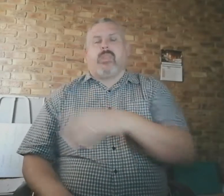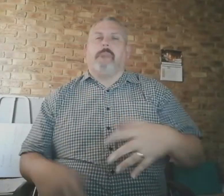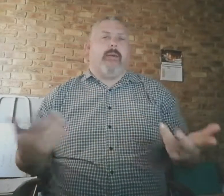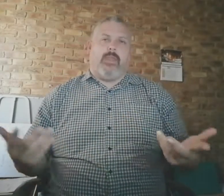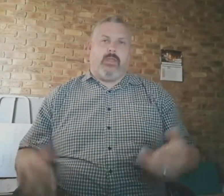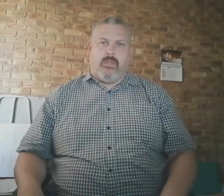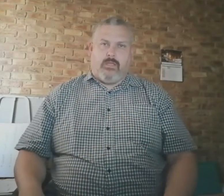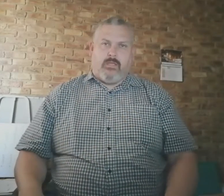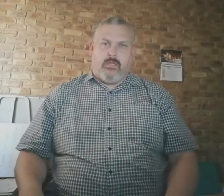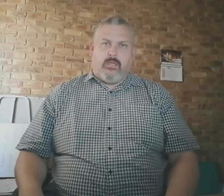kan ek.